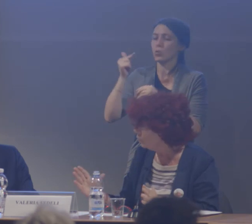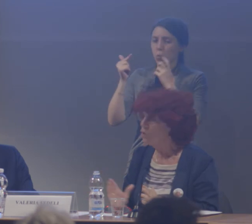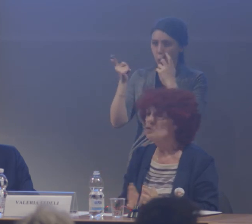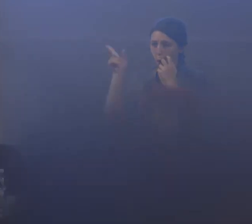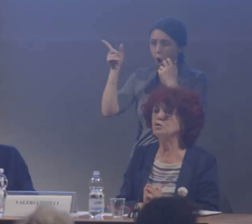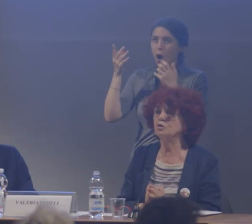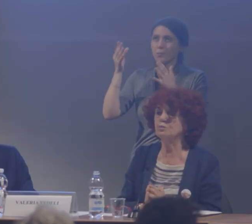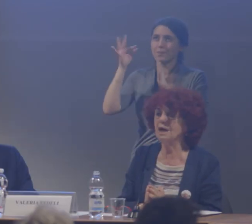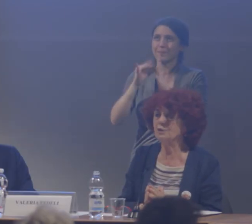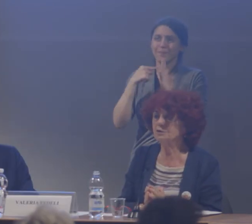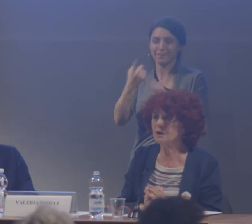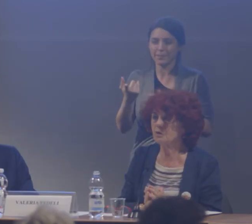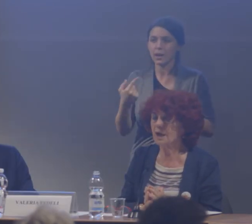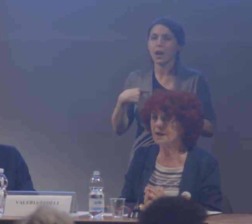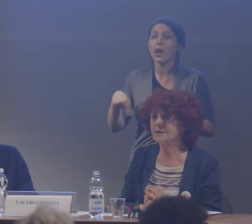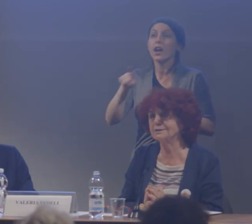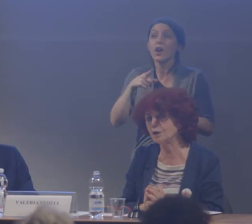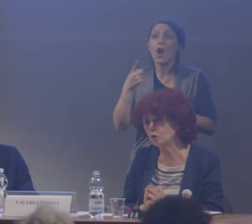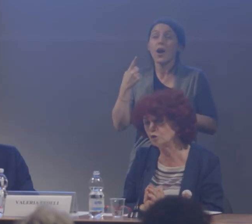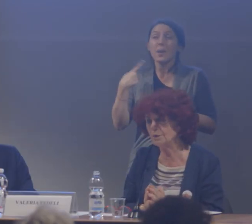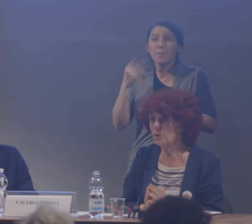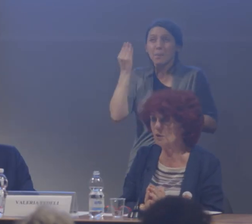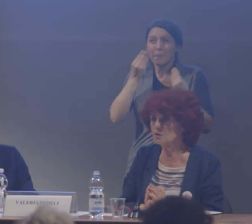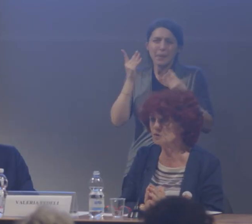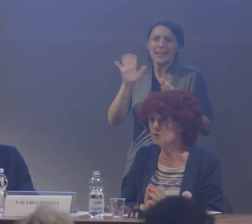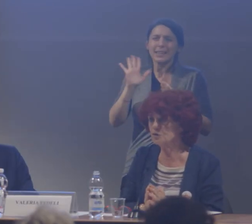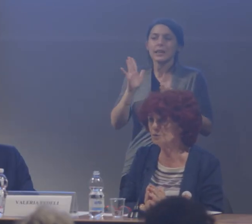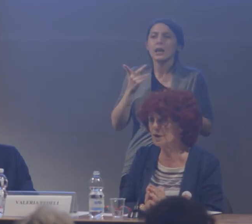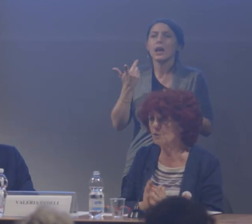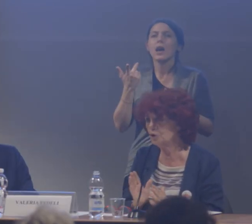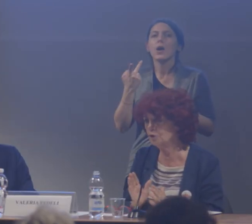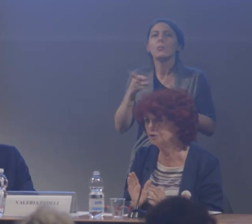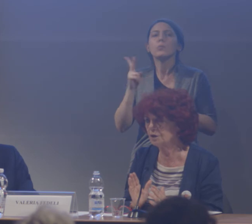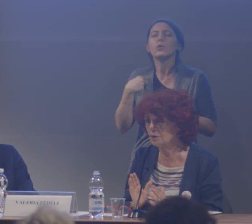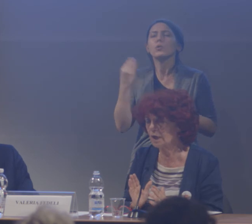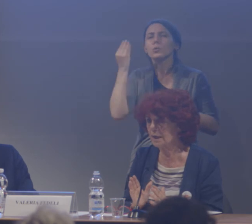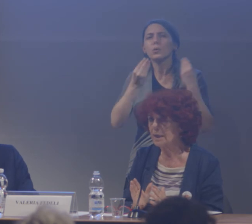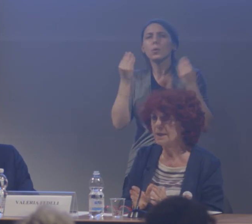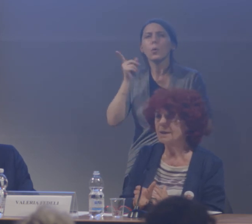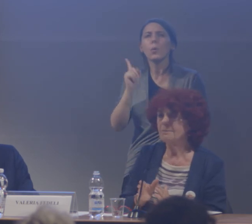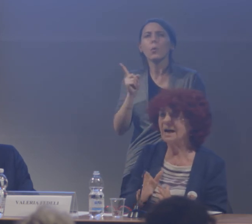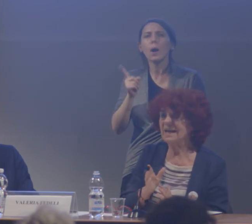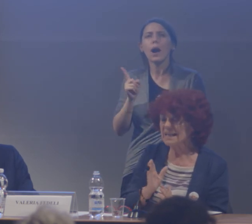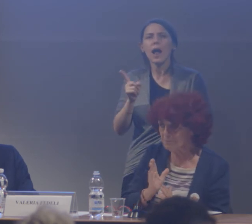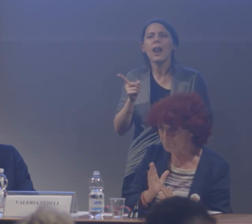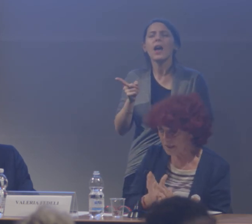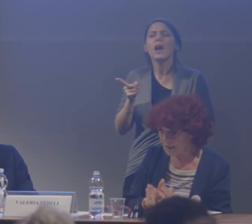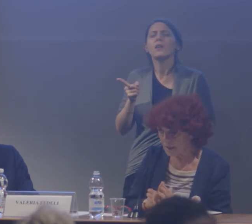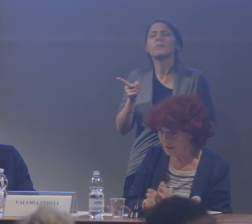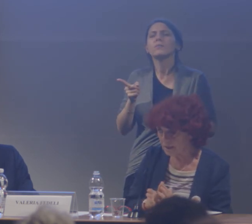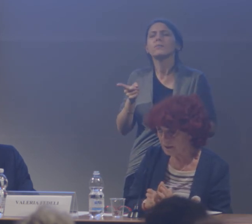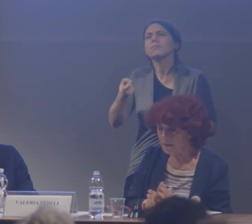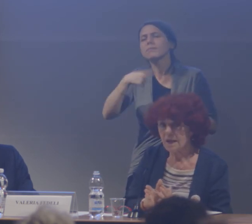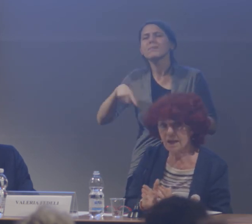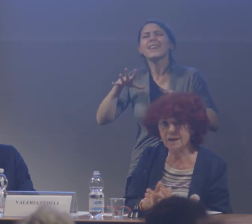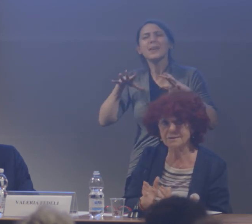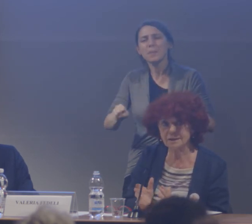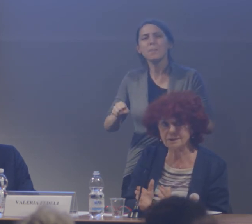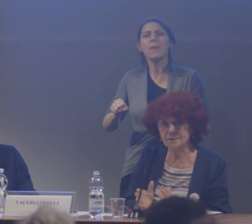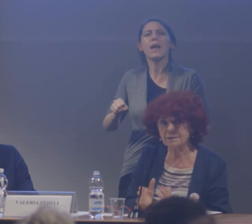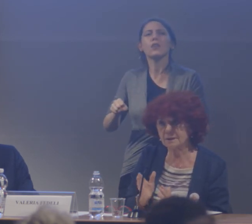questo su cui ci dobbiamo interrogare, secondo me quello su cui ci dobbiamo non interrogare ma impegnare